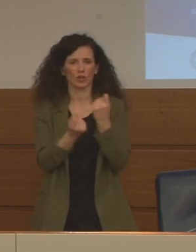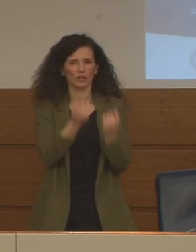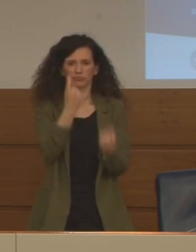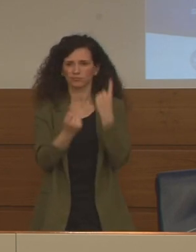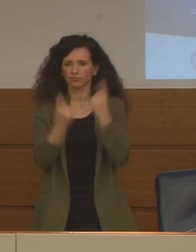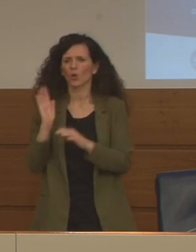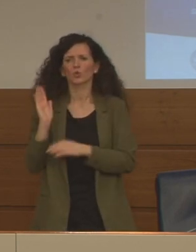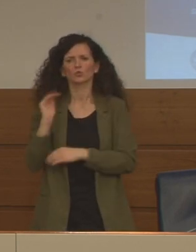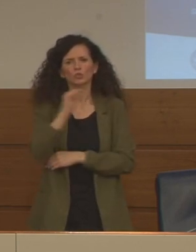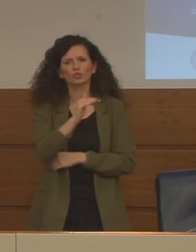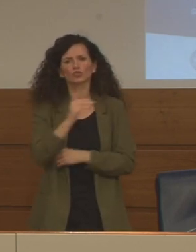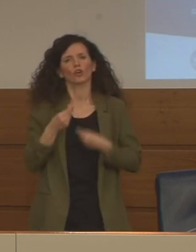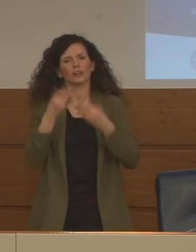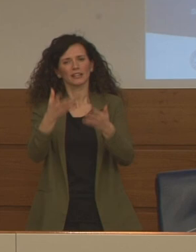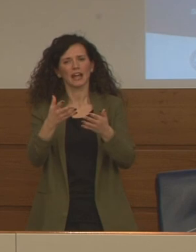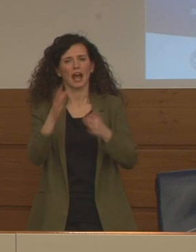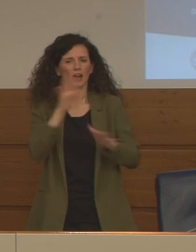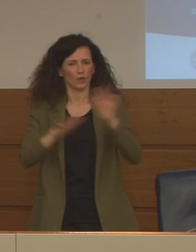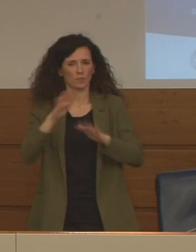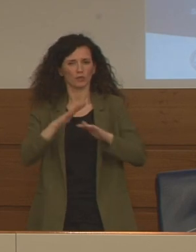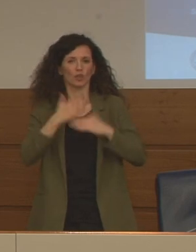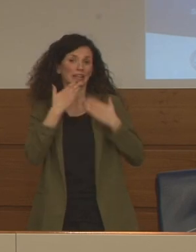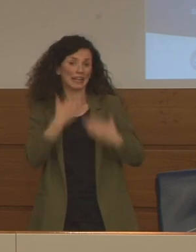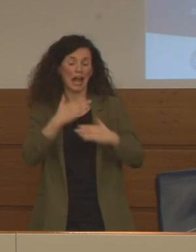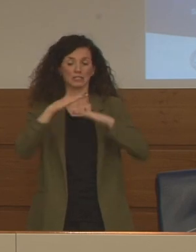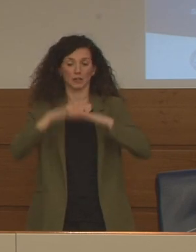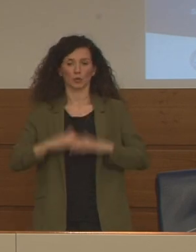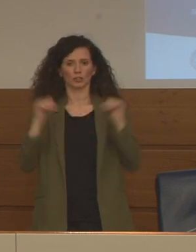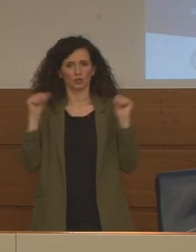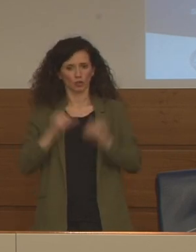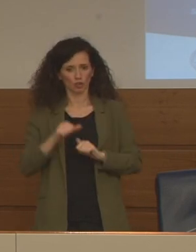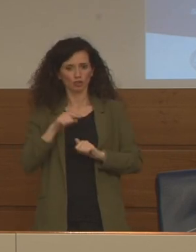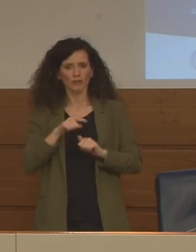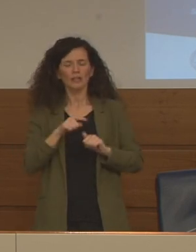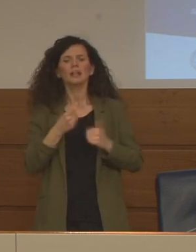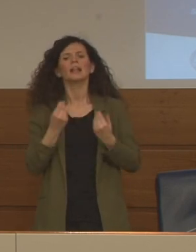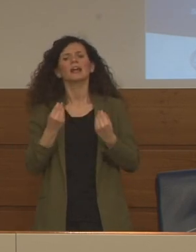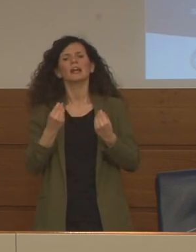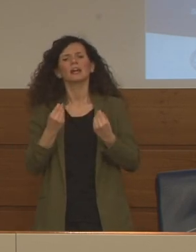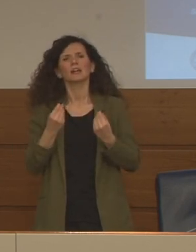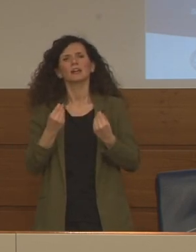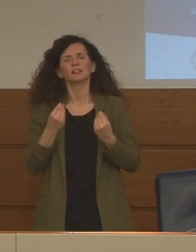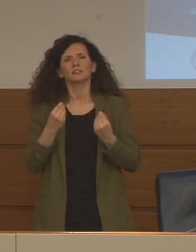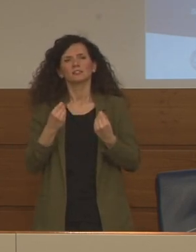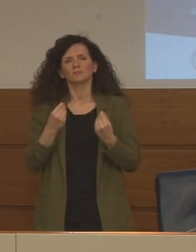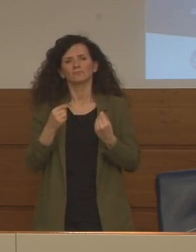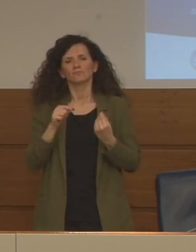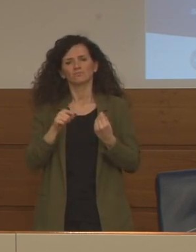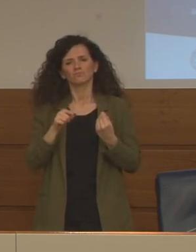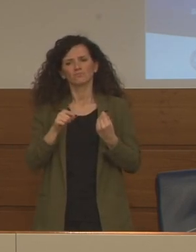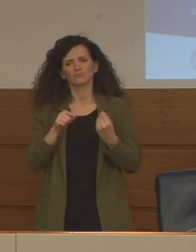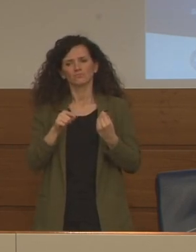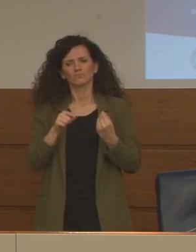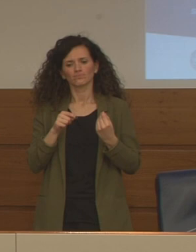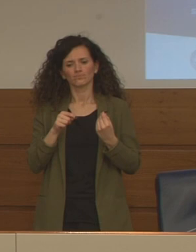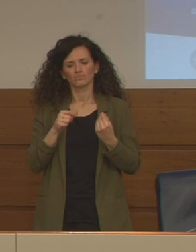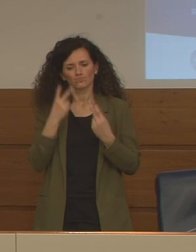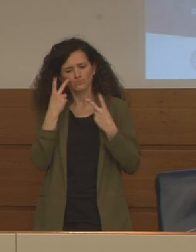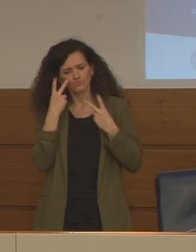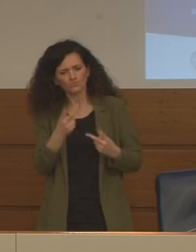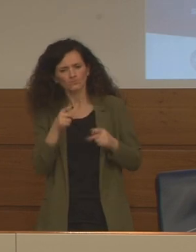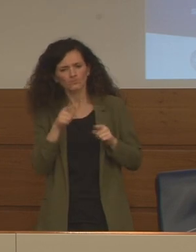quotidianamente dalla protezione civile si tratta di un denominatore che in qualche modo mostra come